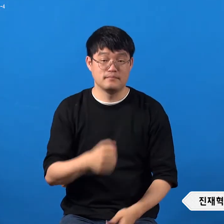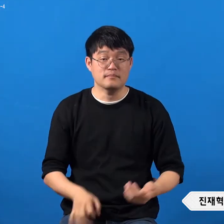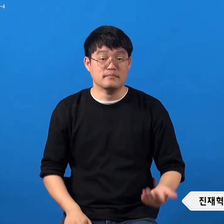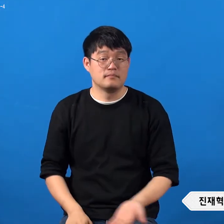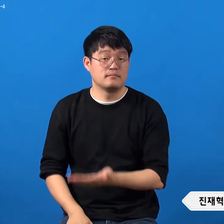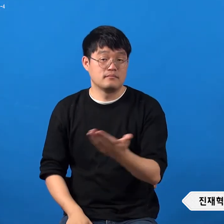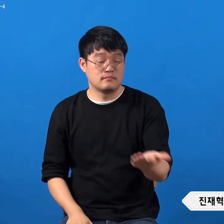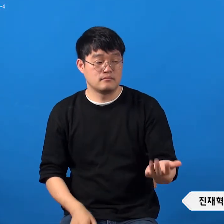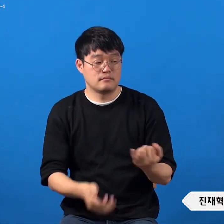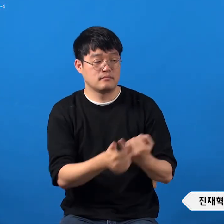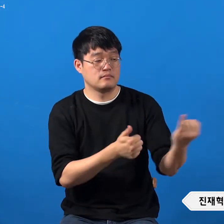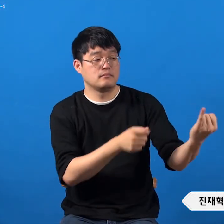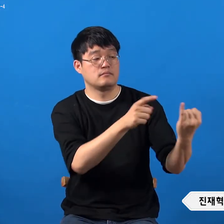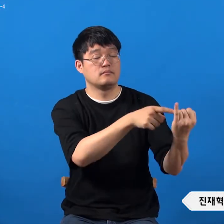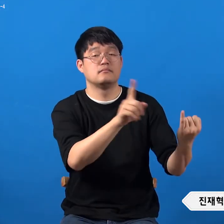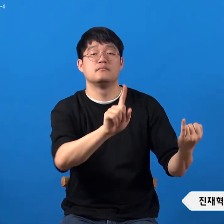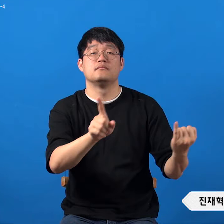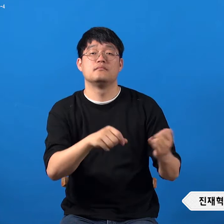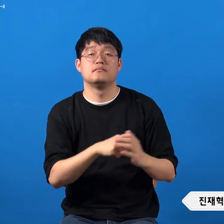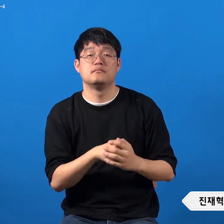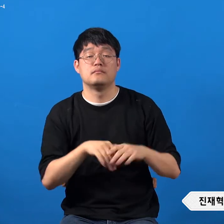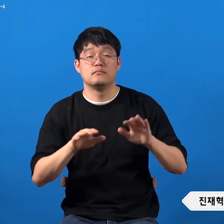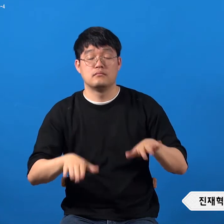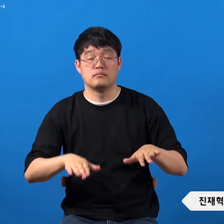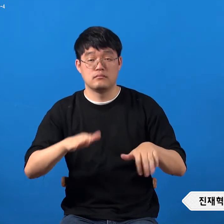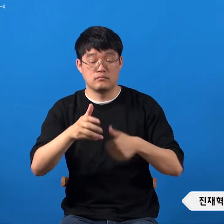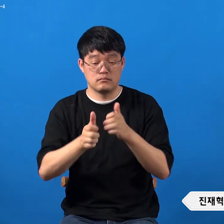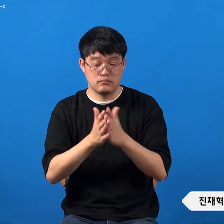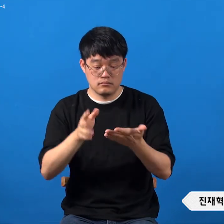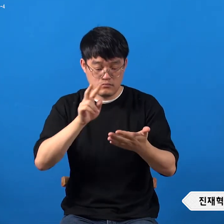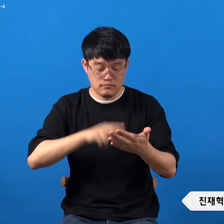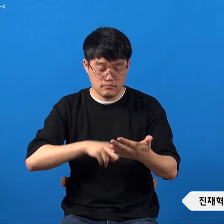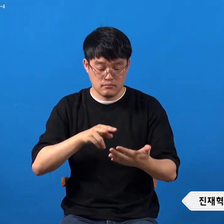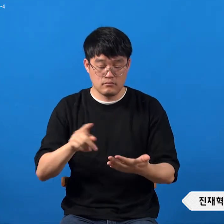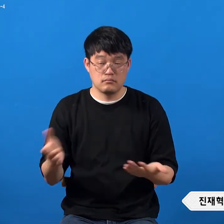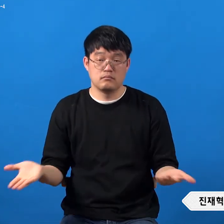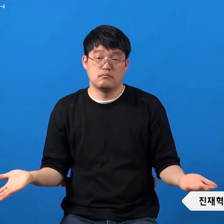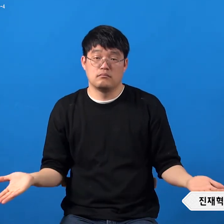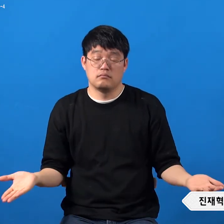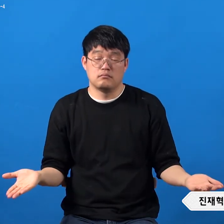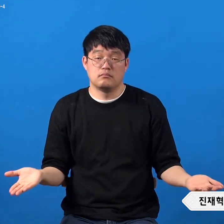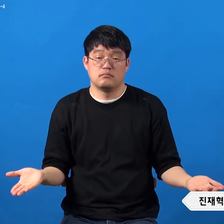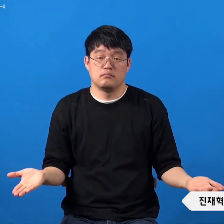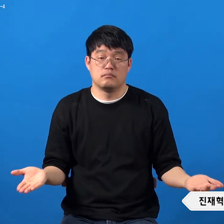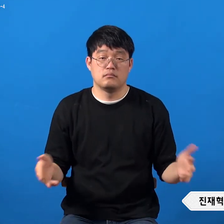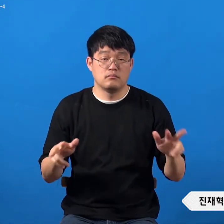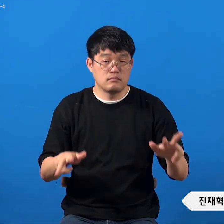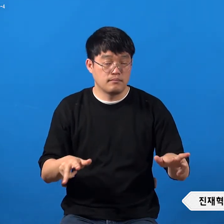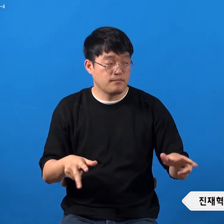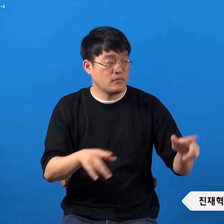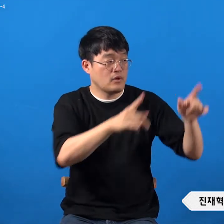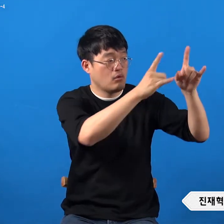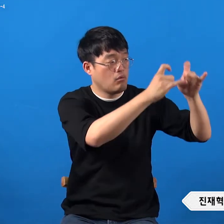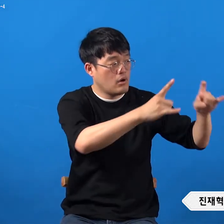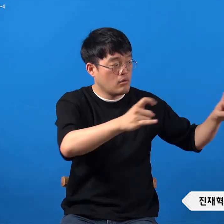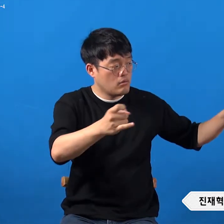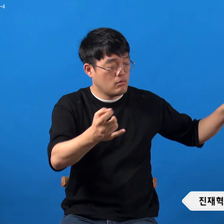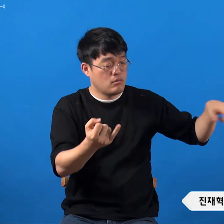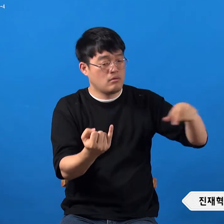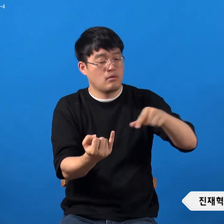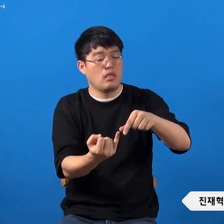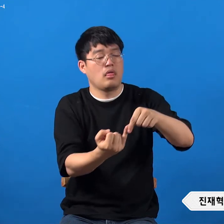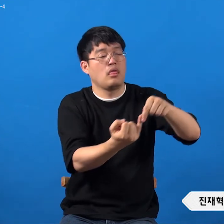사라는 어땠을까요? 오늘 말씀을 보니까 아무것도 할 수 없는 절대절명의 위기, 어쩔